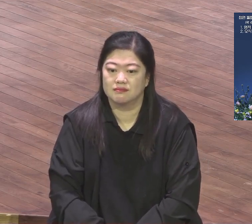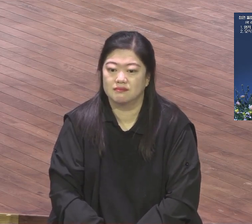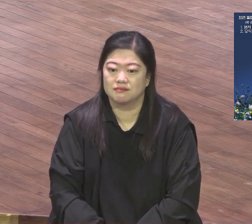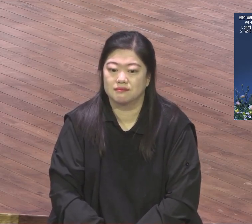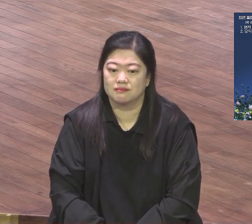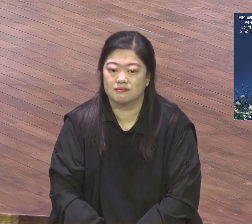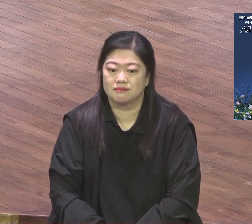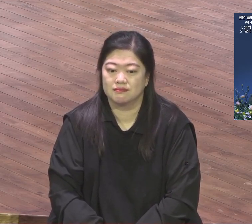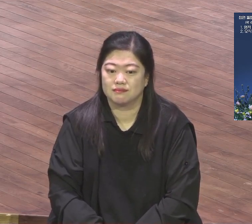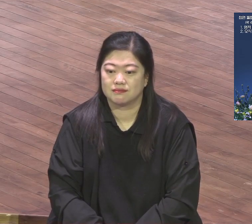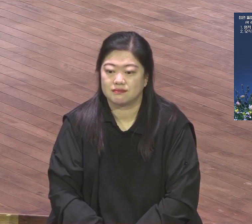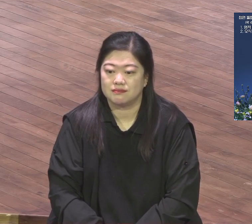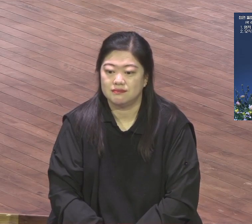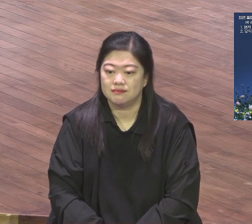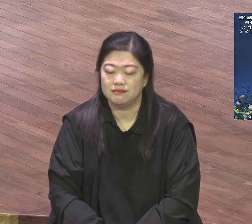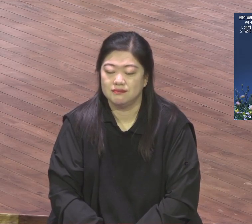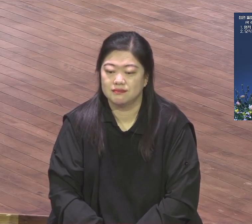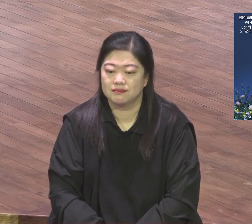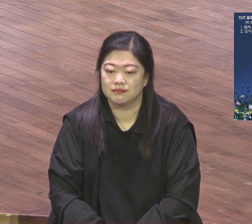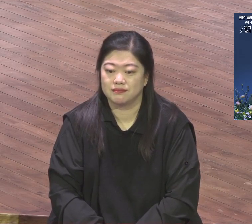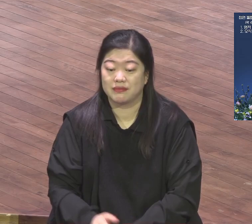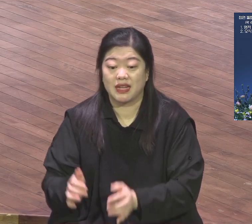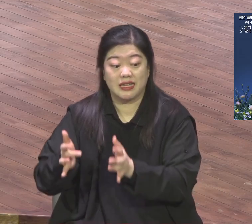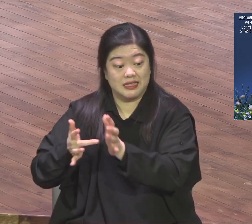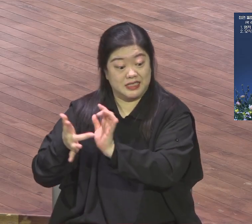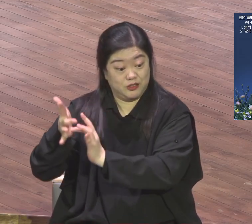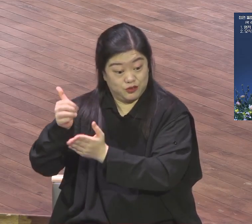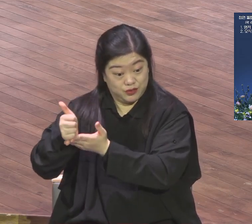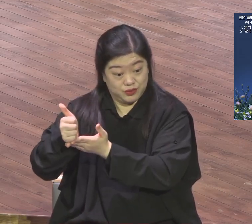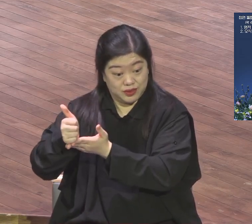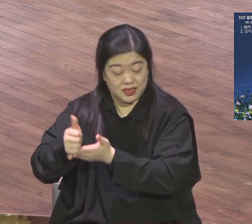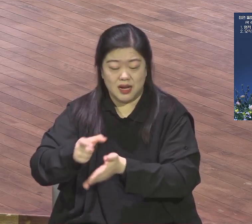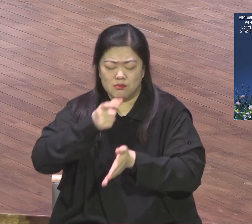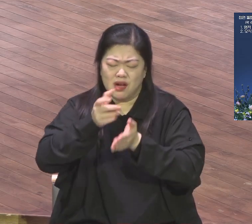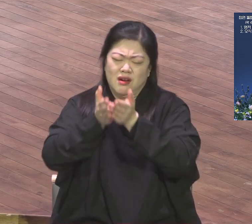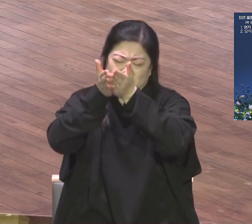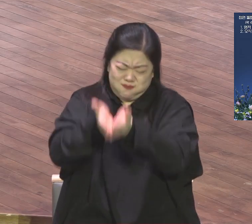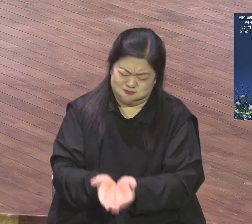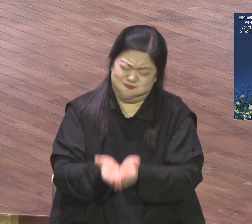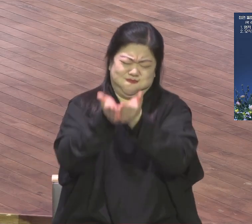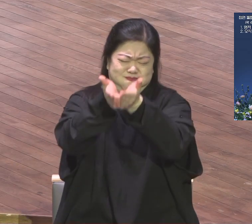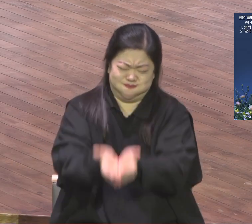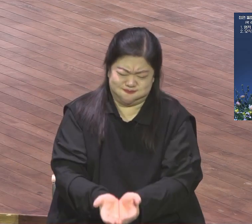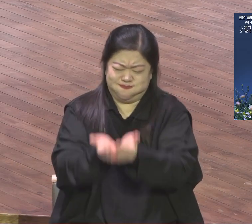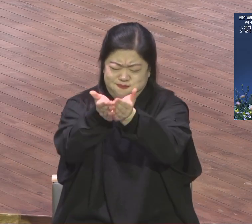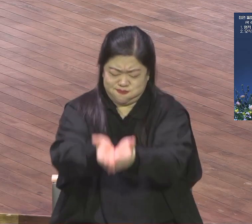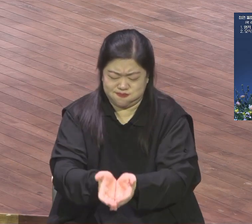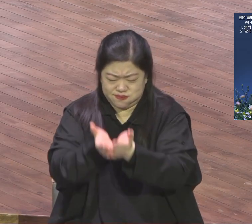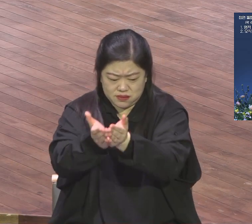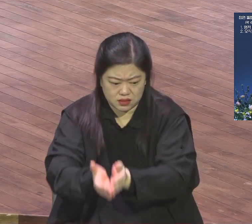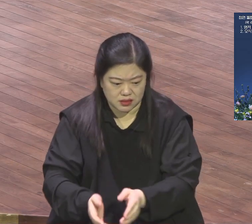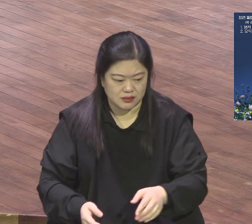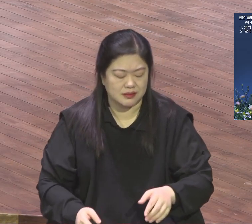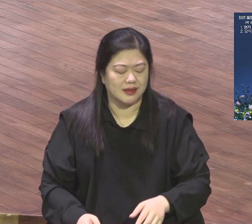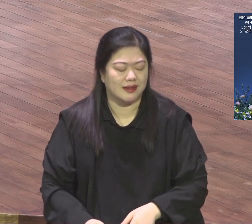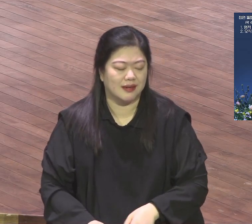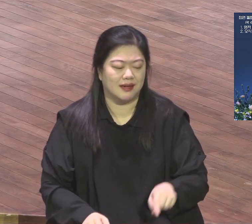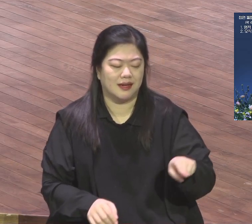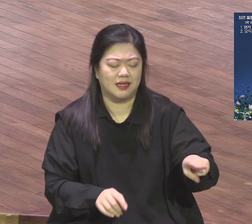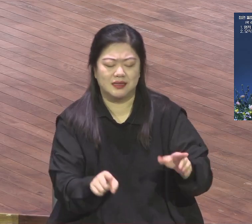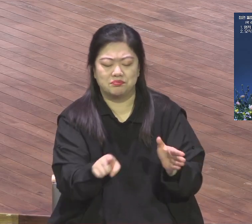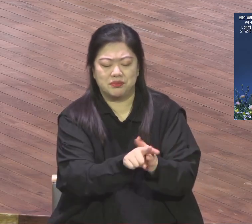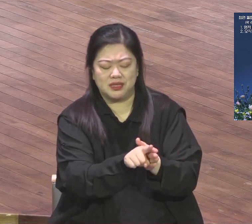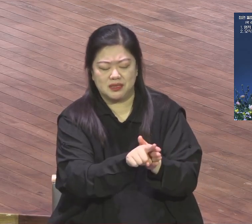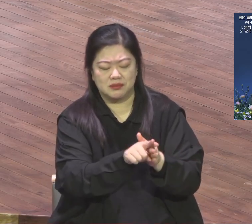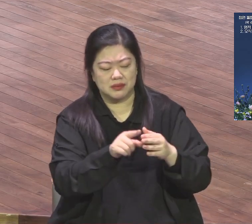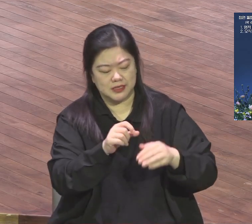예수님은 광풍 사건을 믿음의 문제로 본 거예요. 이 광풍 사건이 믿음의 문제를